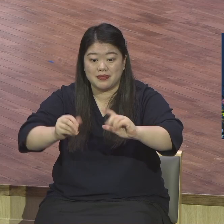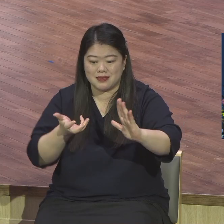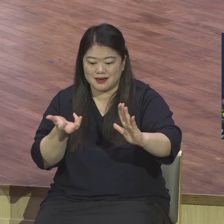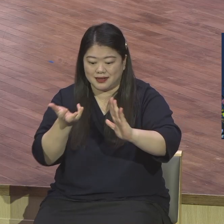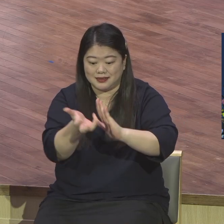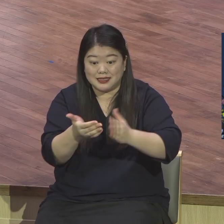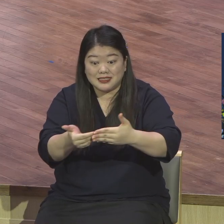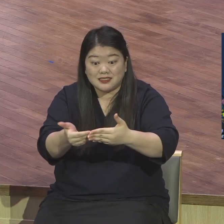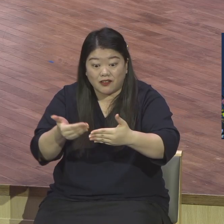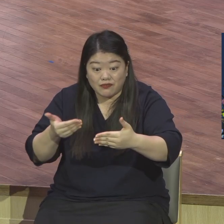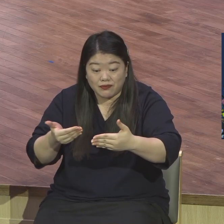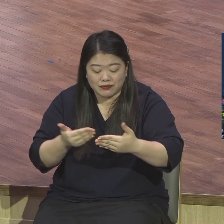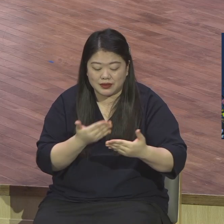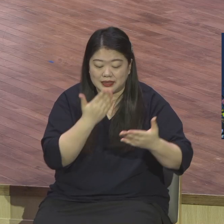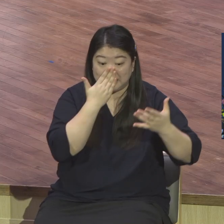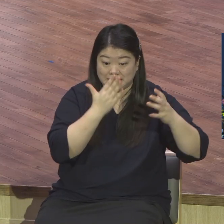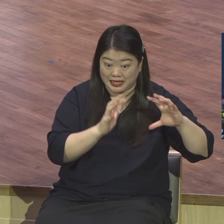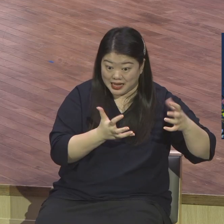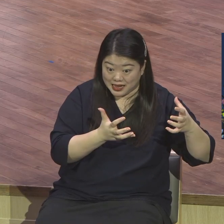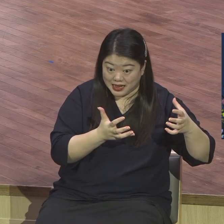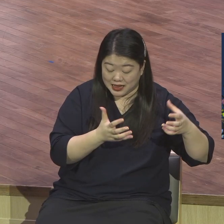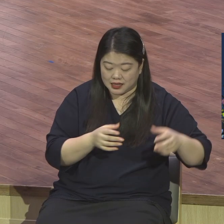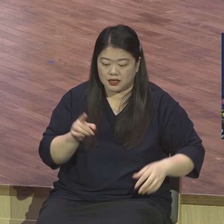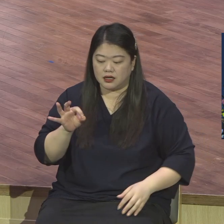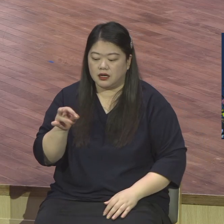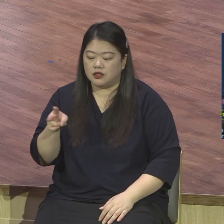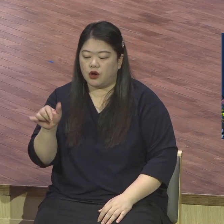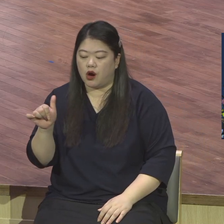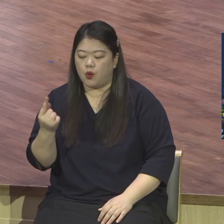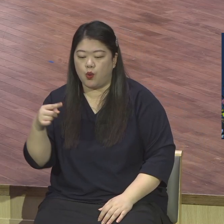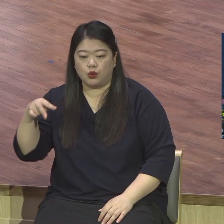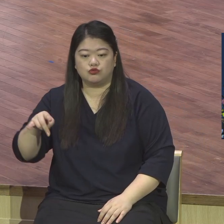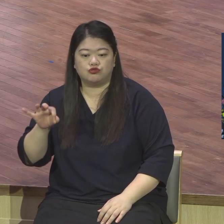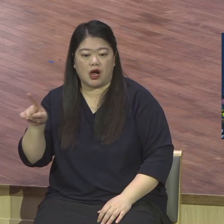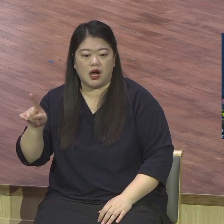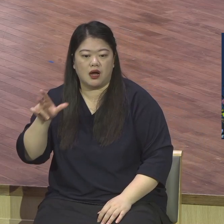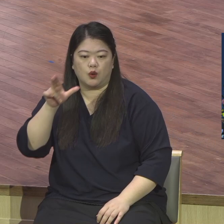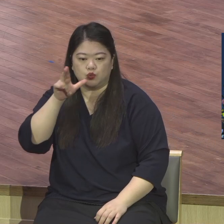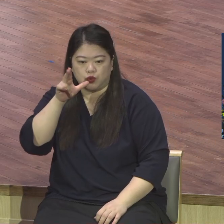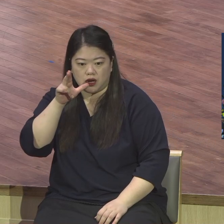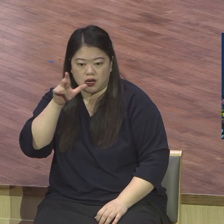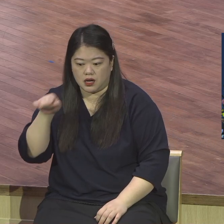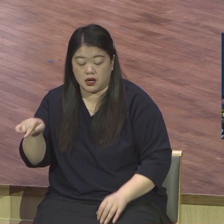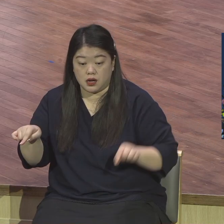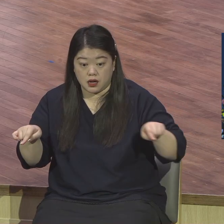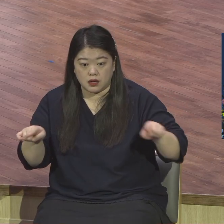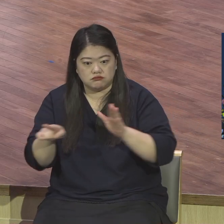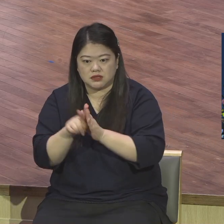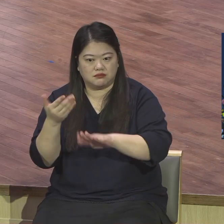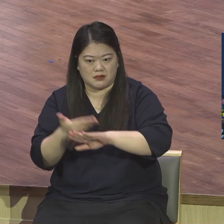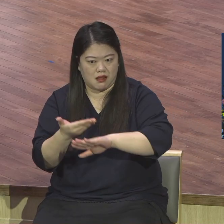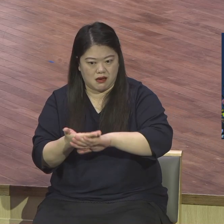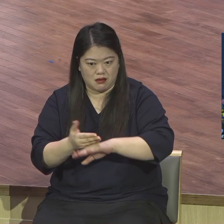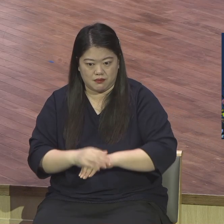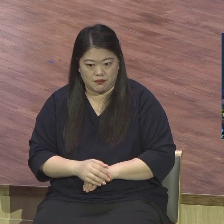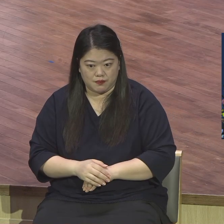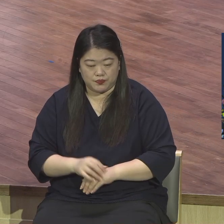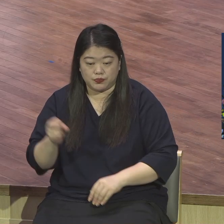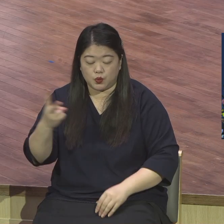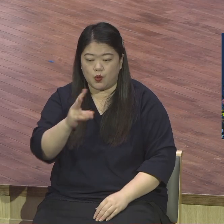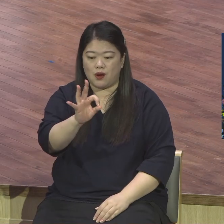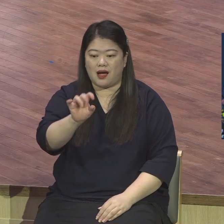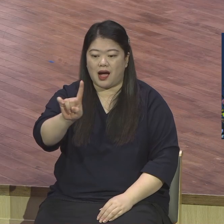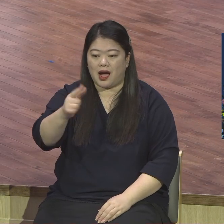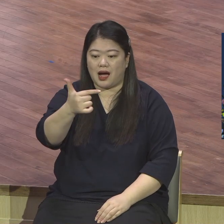모습 완전 다르지요. 아낙 산지 앞에 섰던 이스라엘 백성들과 갈렙의 차이점이